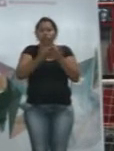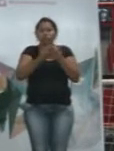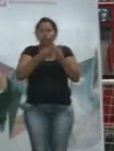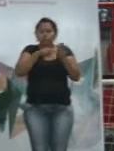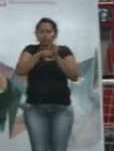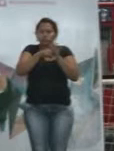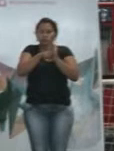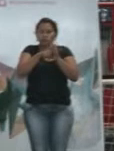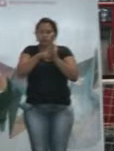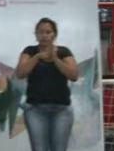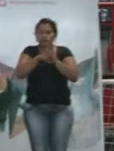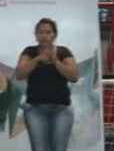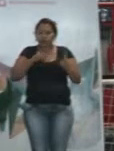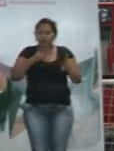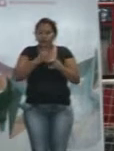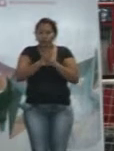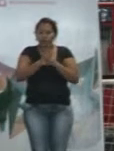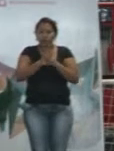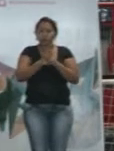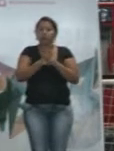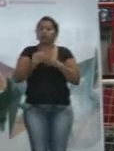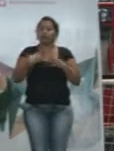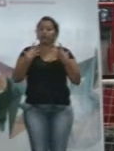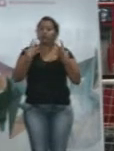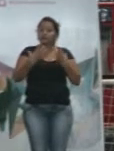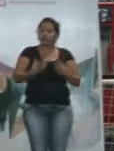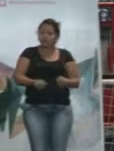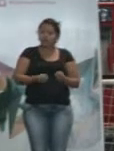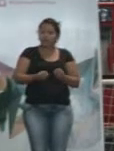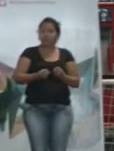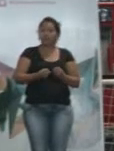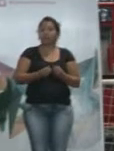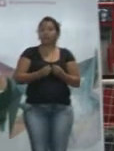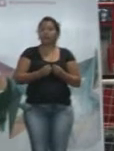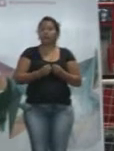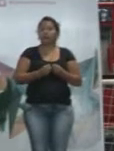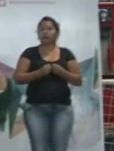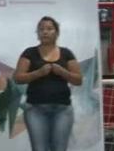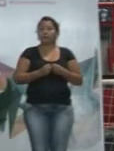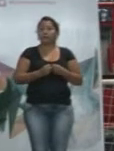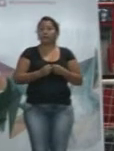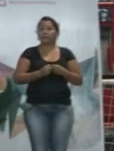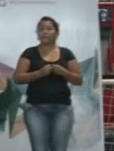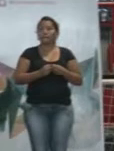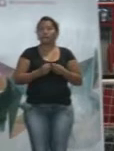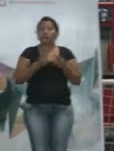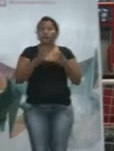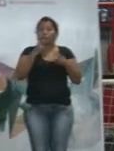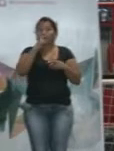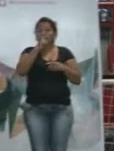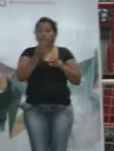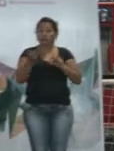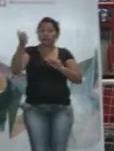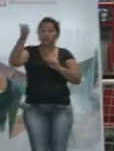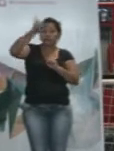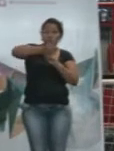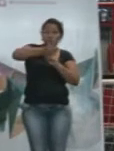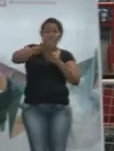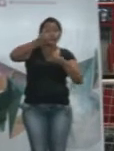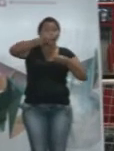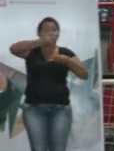uma aceitação cada vez maior como aditivos ou mesmo como substitutos para a gasolina em